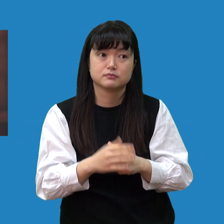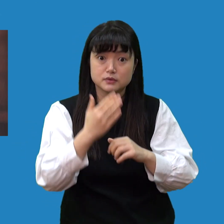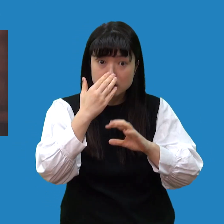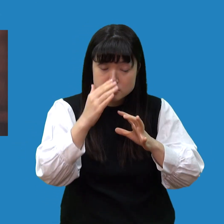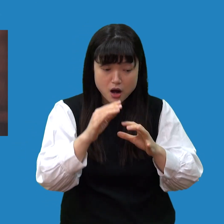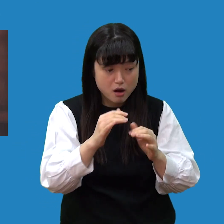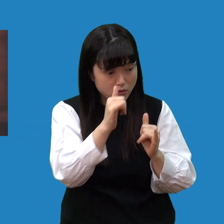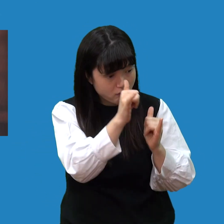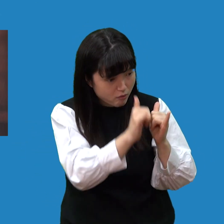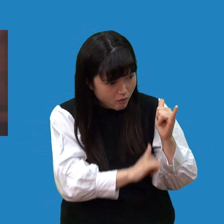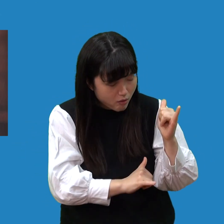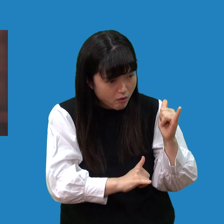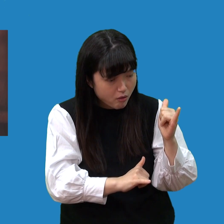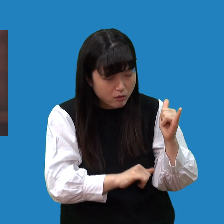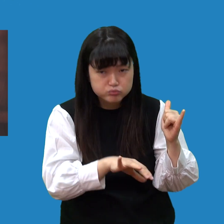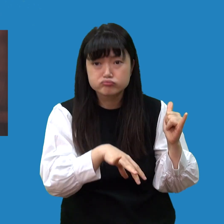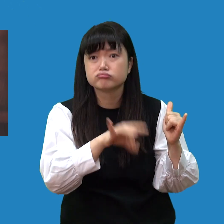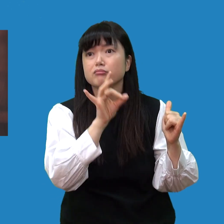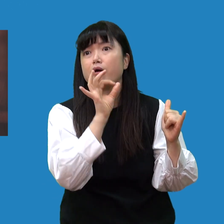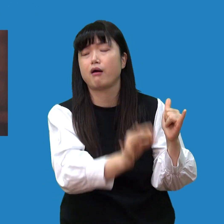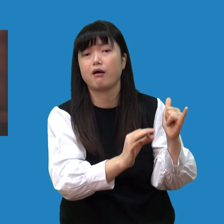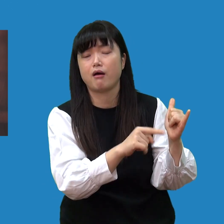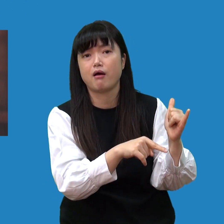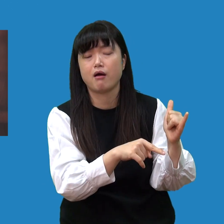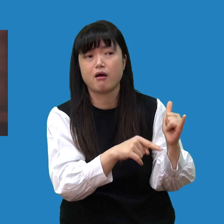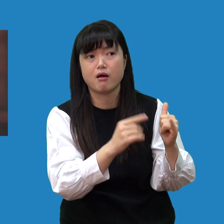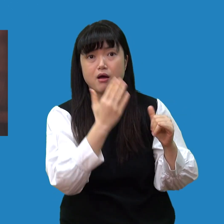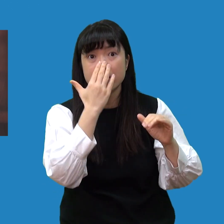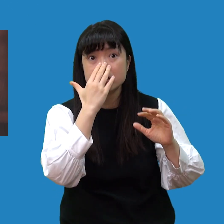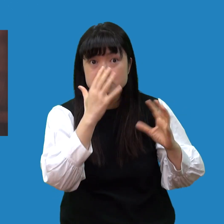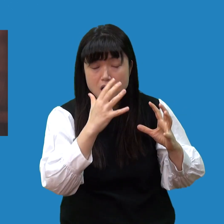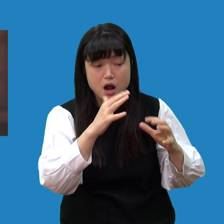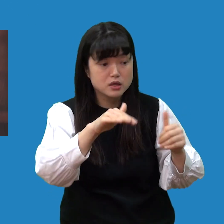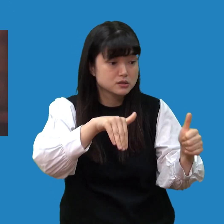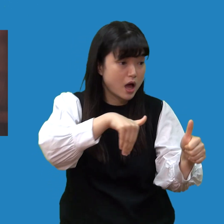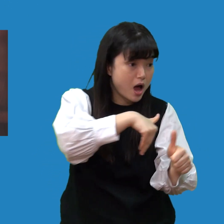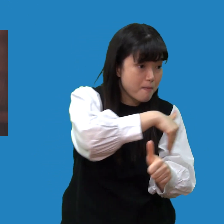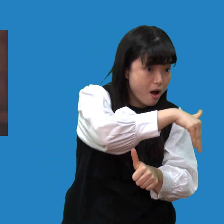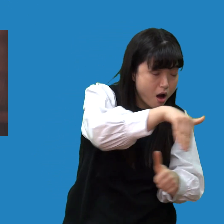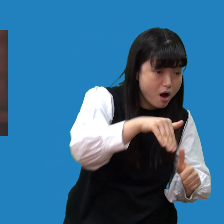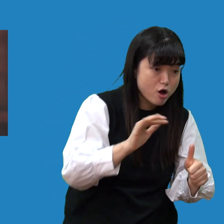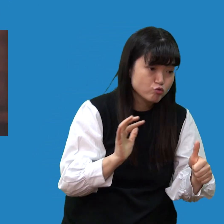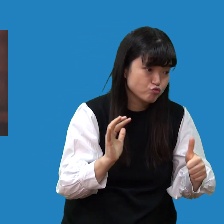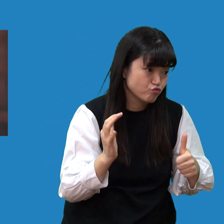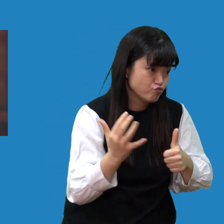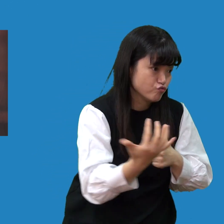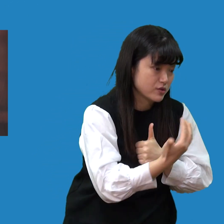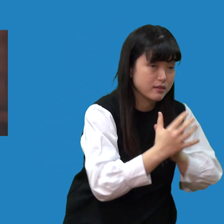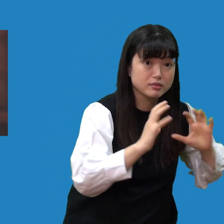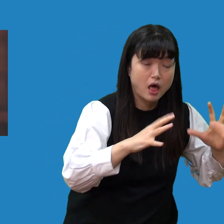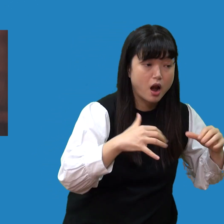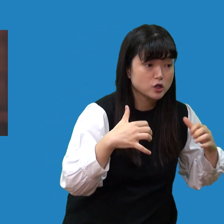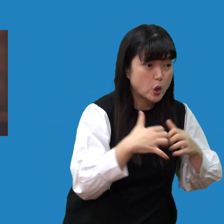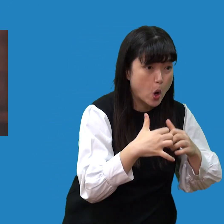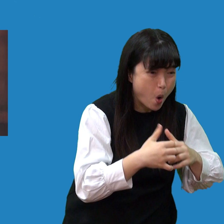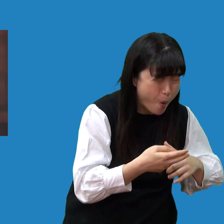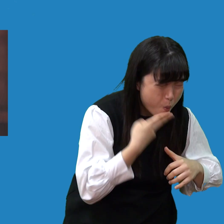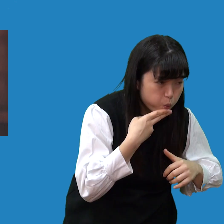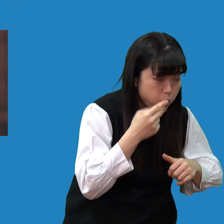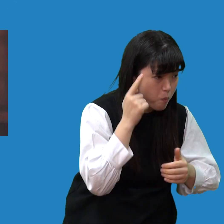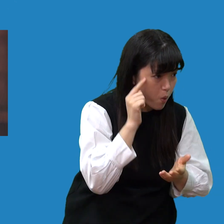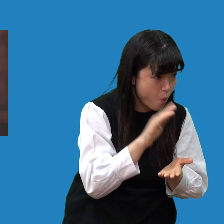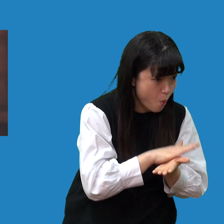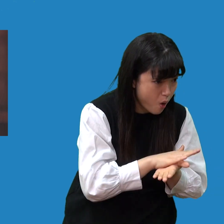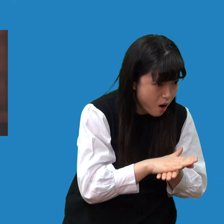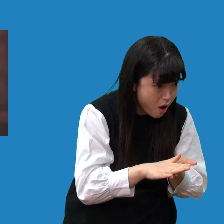이스라엘 역사에서 거의 유일하게 이스라엘이 사방에 둘러싼 나라들과 전쟁 없이